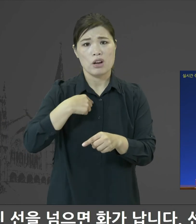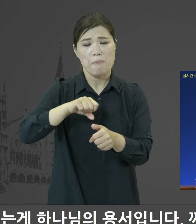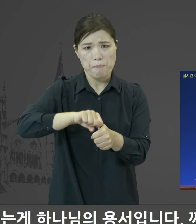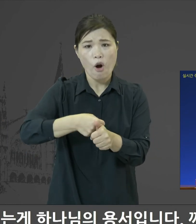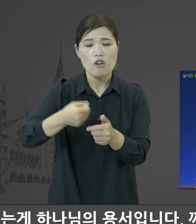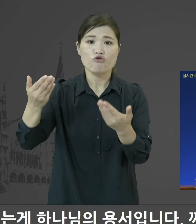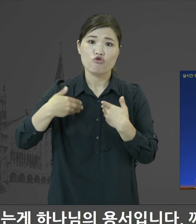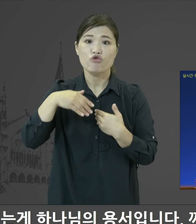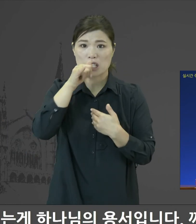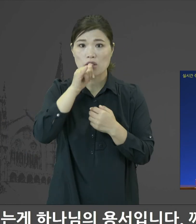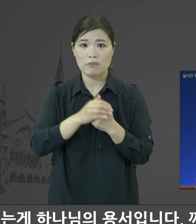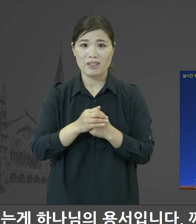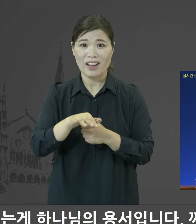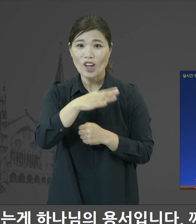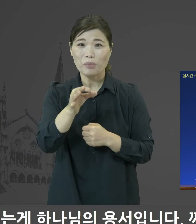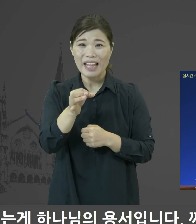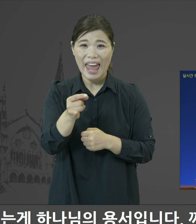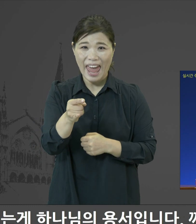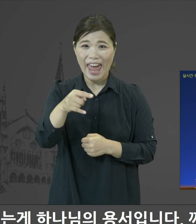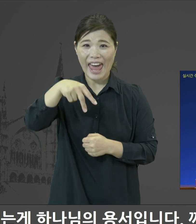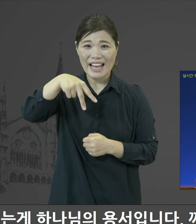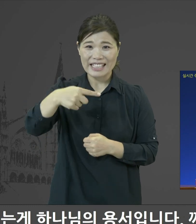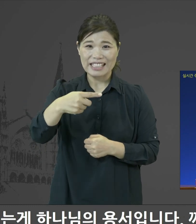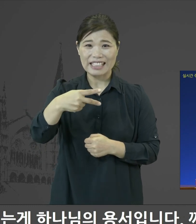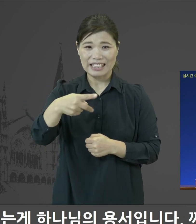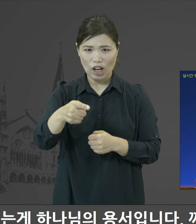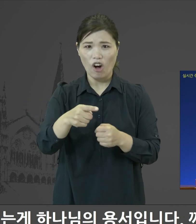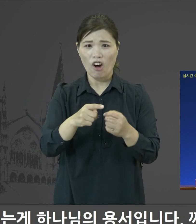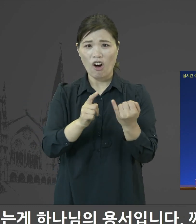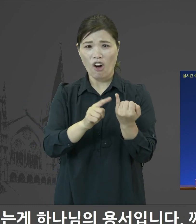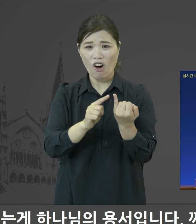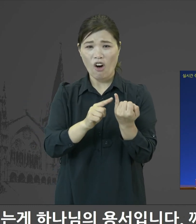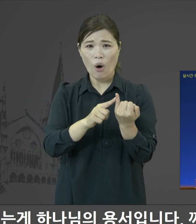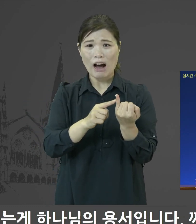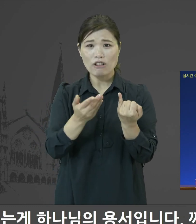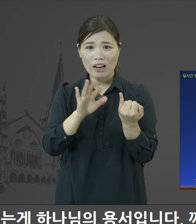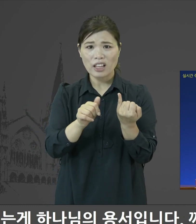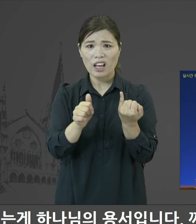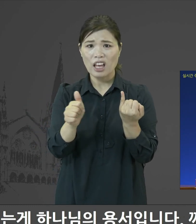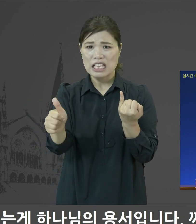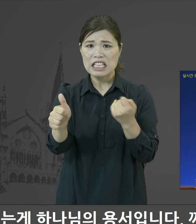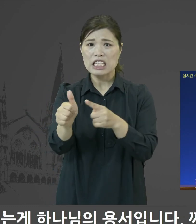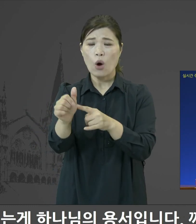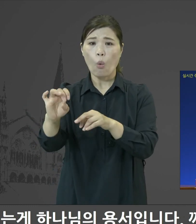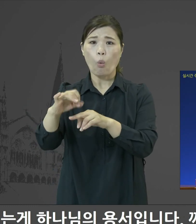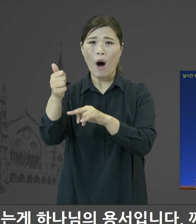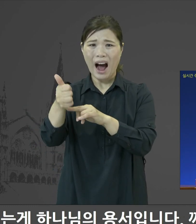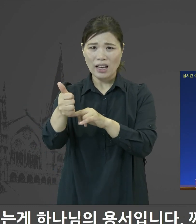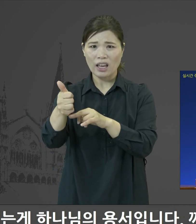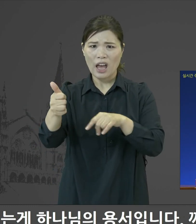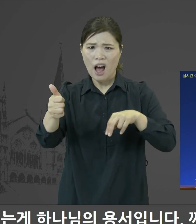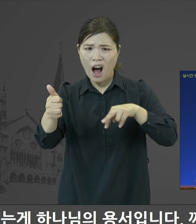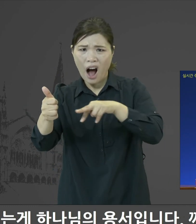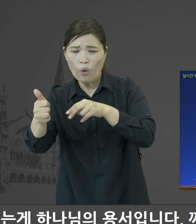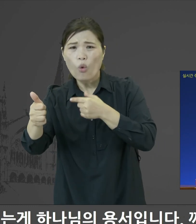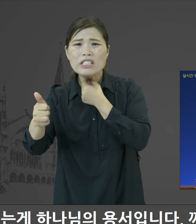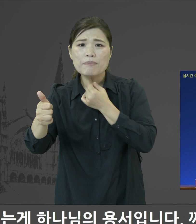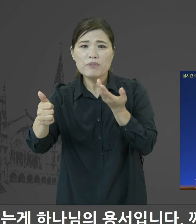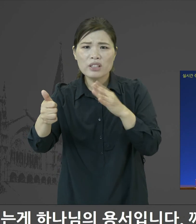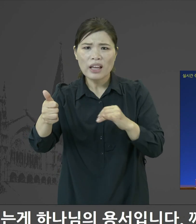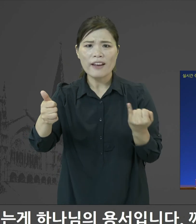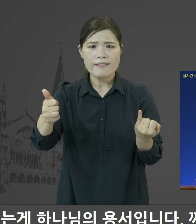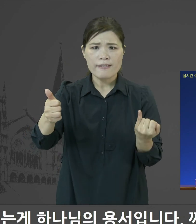에스더 황후가 아수에로 왕에게 나가고 싶었는데 금줄 줄 하나 거나서 못 갔잖아요. 에스더가 어떻게 했어요?